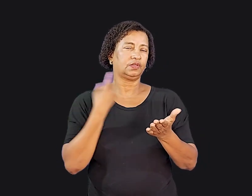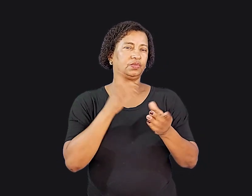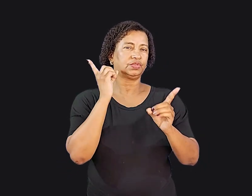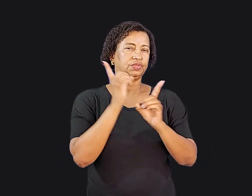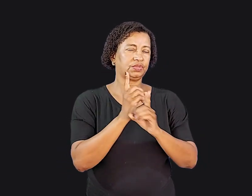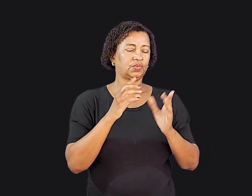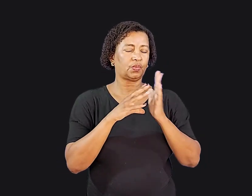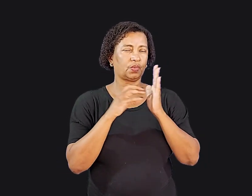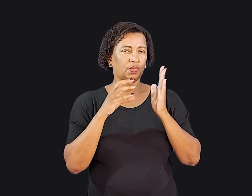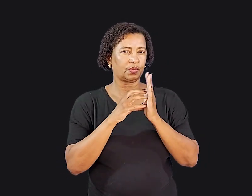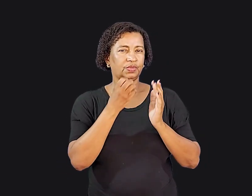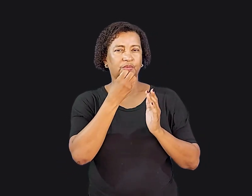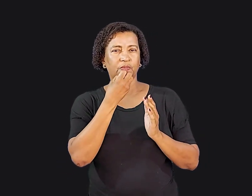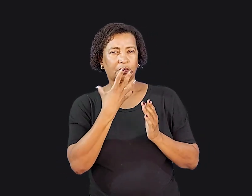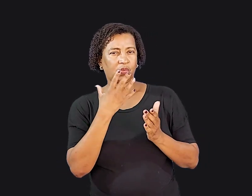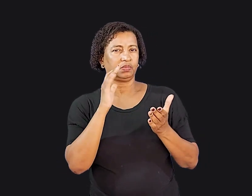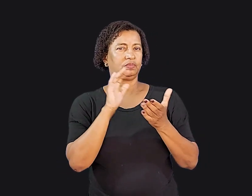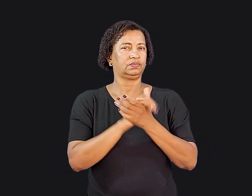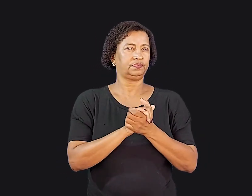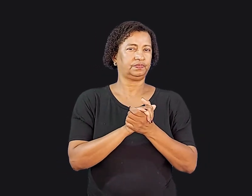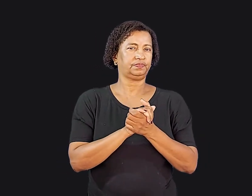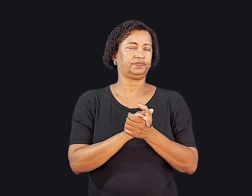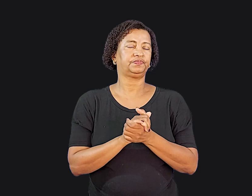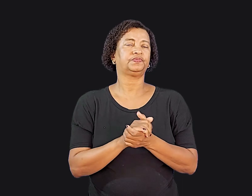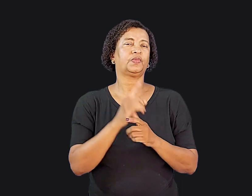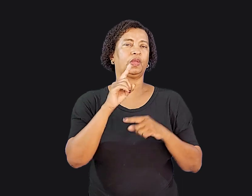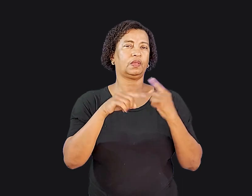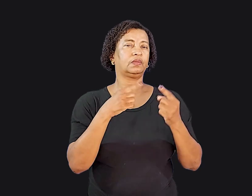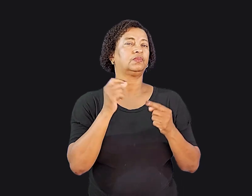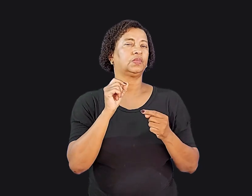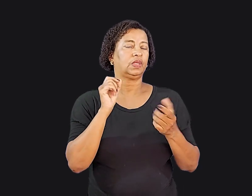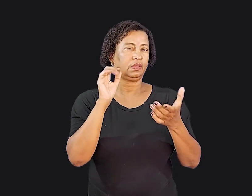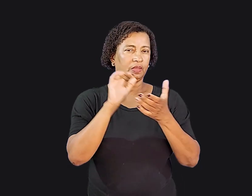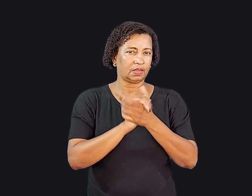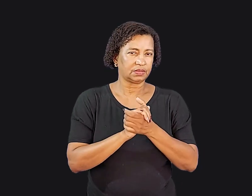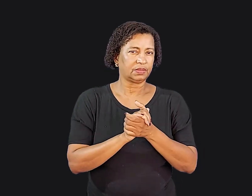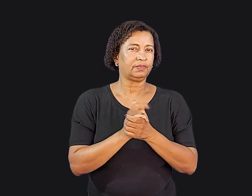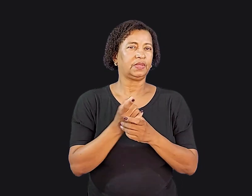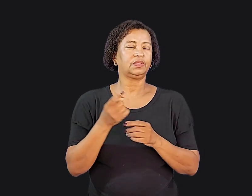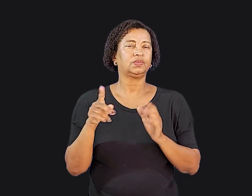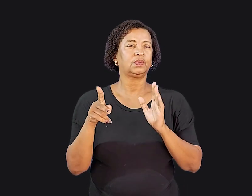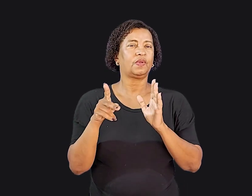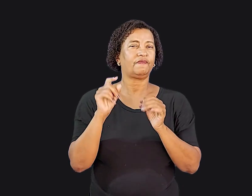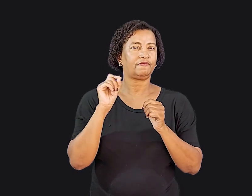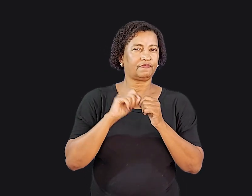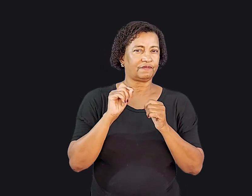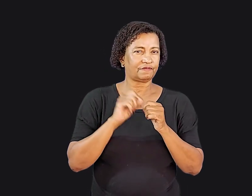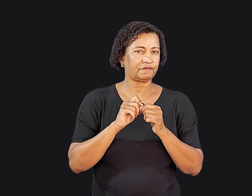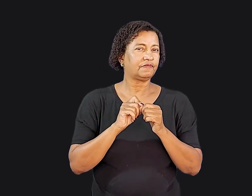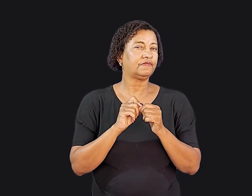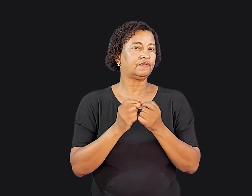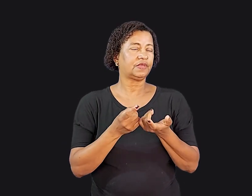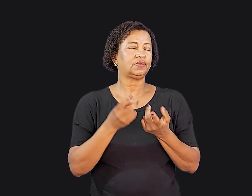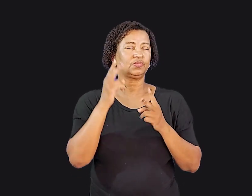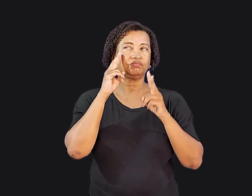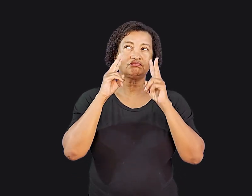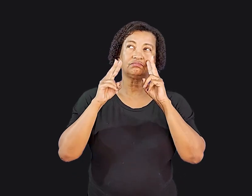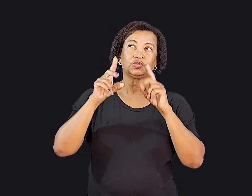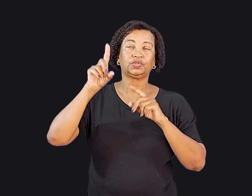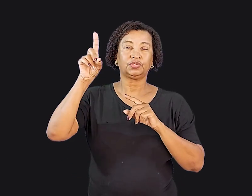encontraremos o modelo para um bom casamento. Em segundo lugar, o casamento é providencial porque, num casamento feito aos olhos de Deus, dizemos